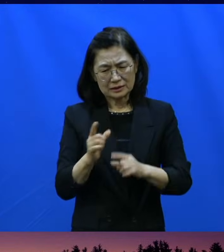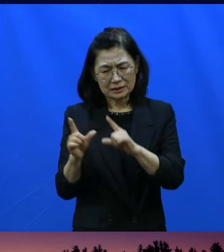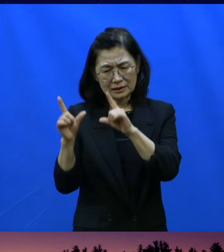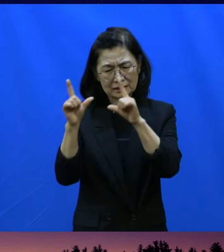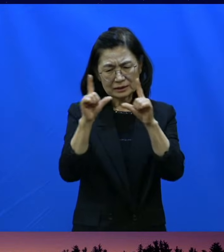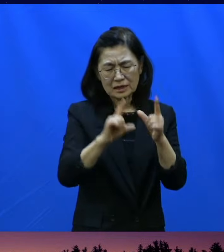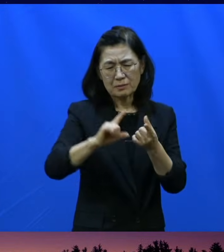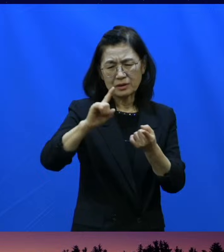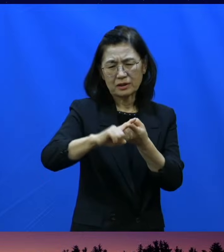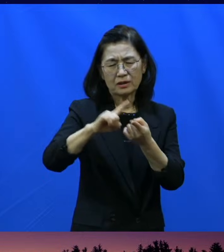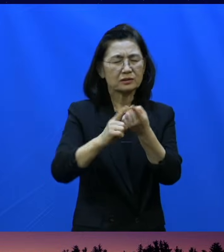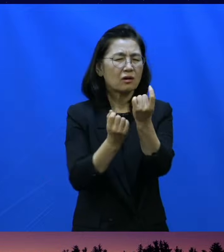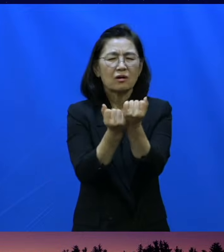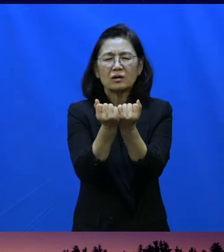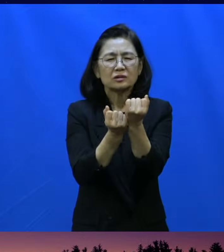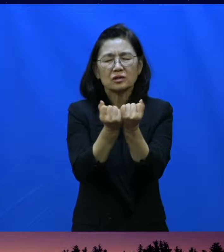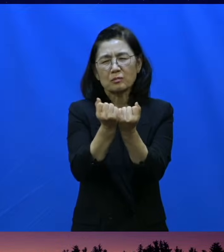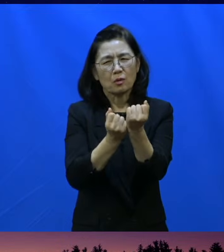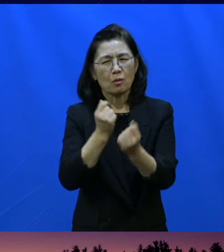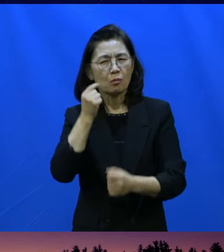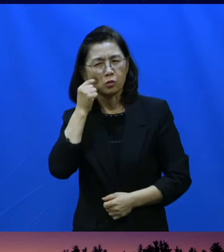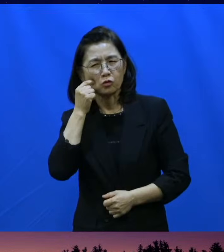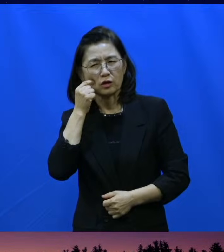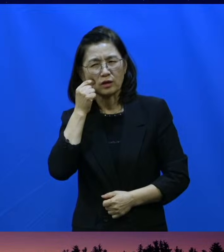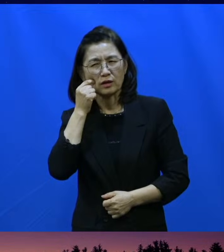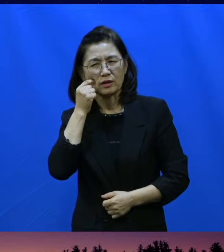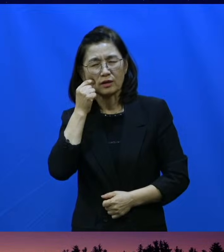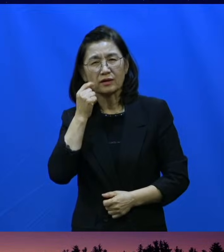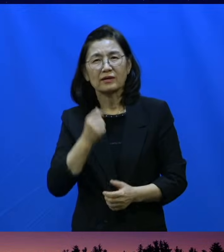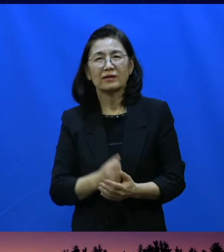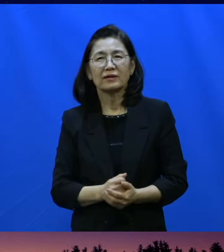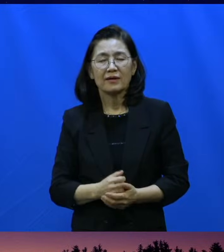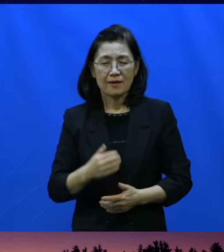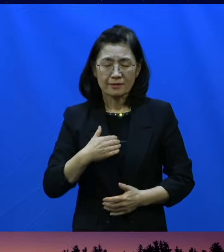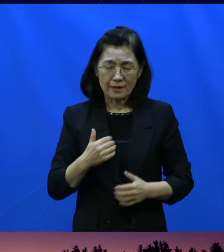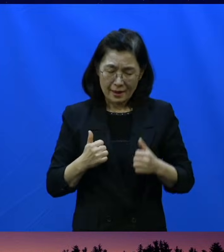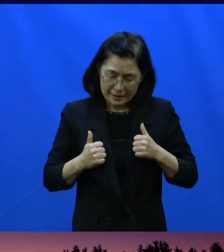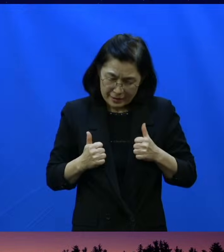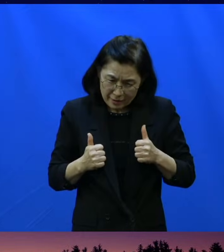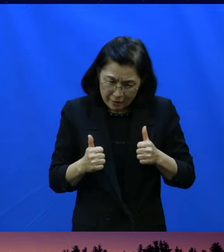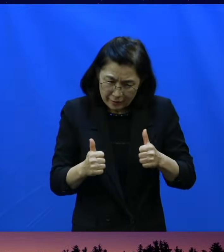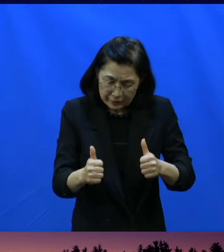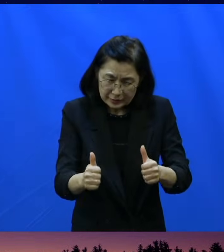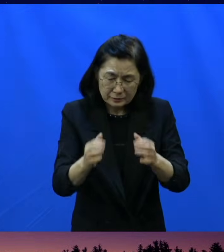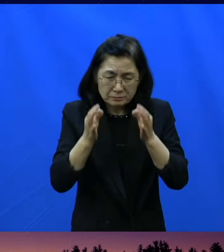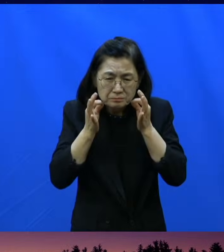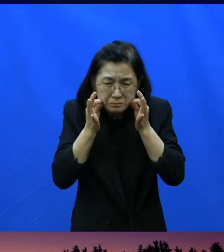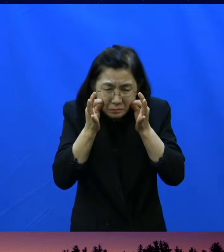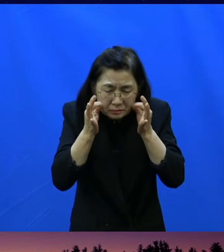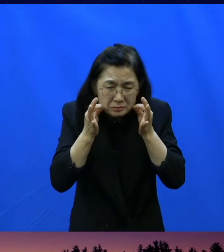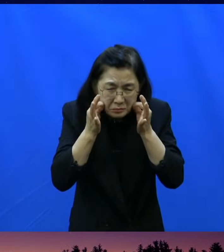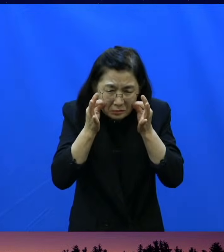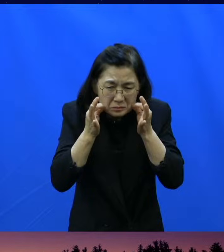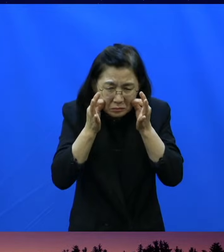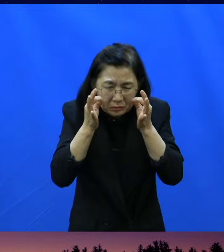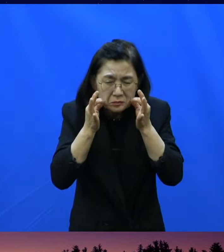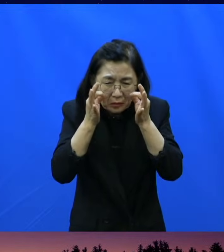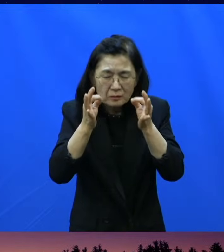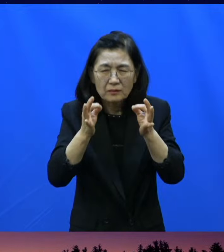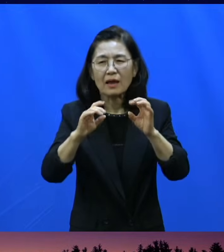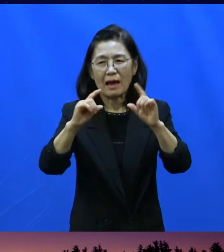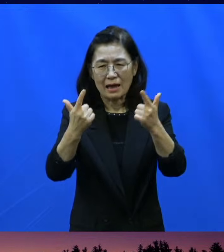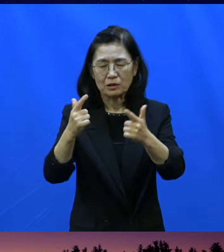그러니까 이제는 더 이상 자기 자신이나 자신의 열심이나 자신의 행위나 자기가 했던 것을 드러내고 싶지가 않아요.